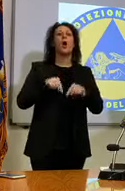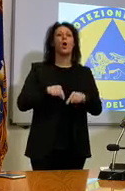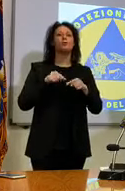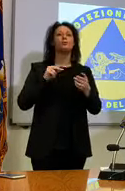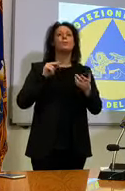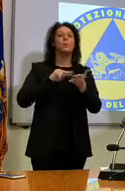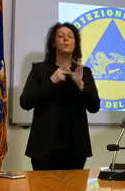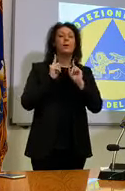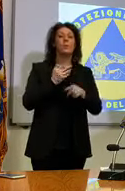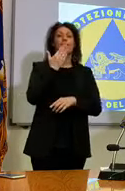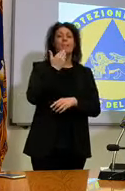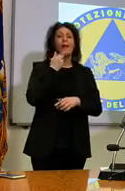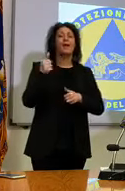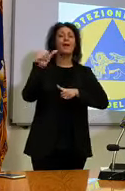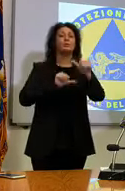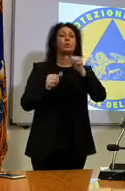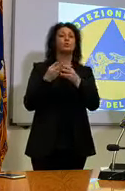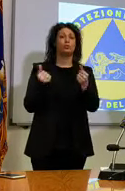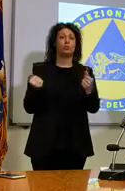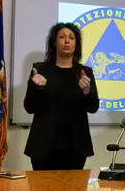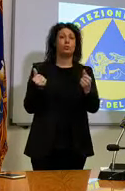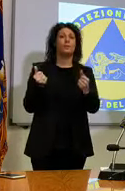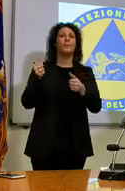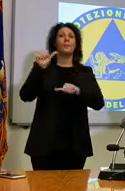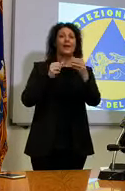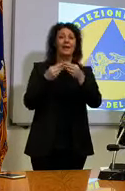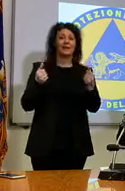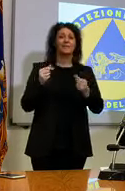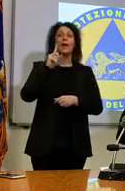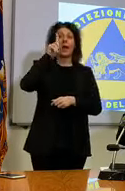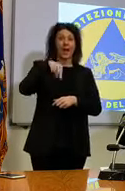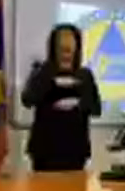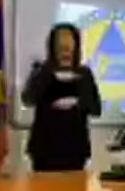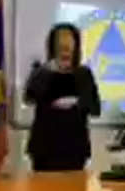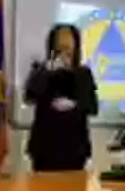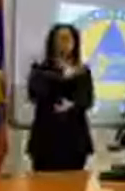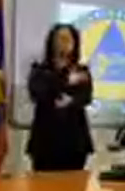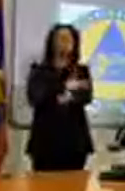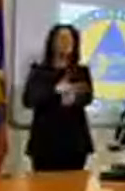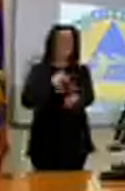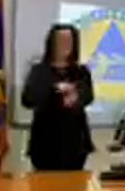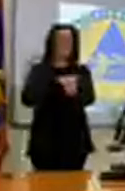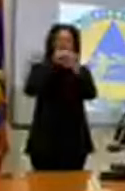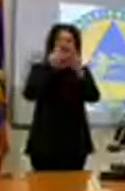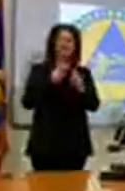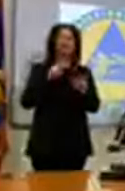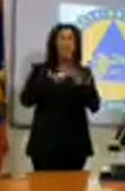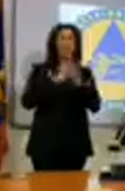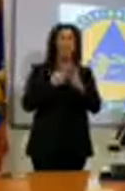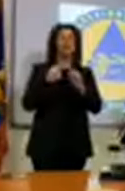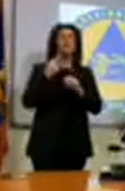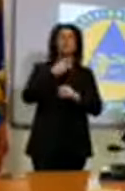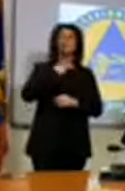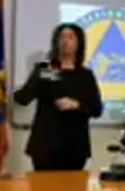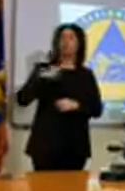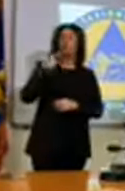i reattivi. E anche sui test sierologici abbiamo problemi con la Cina, perché abbiamo comprato 100.000